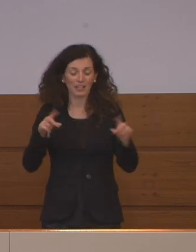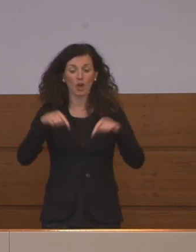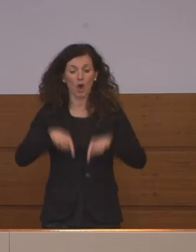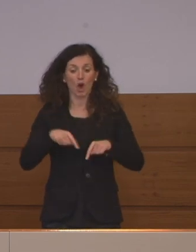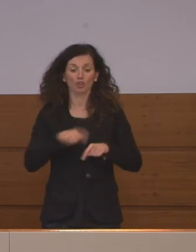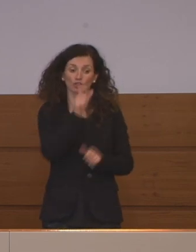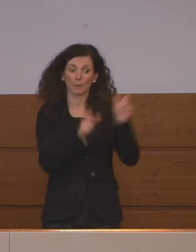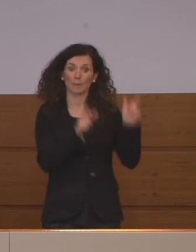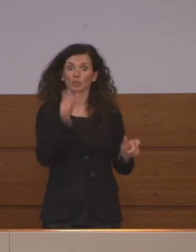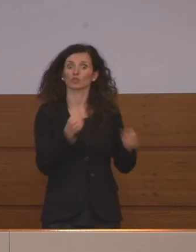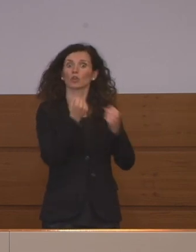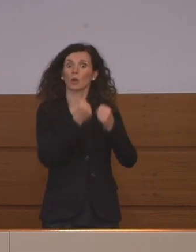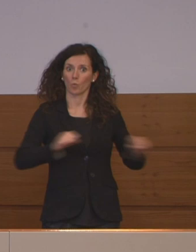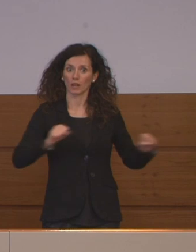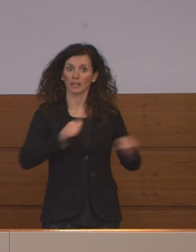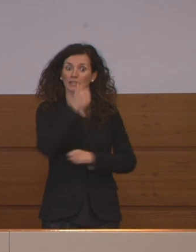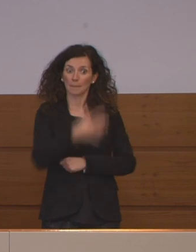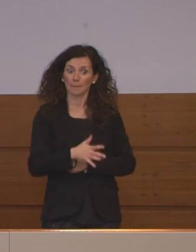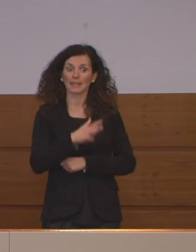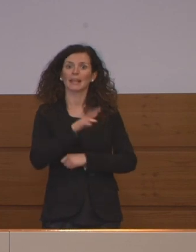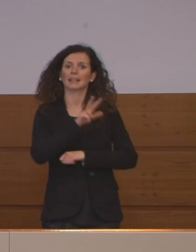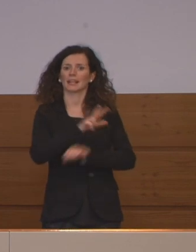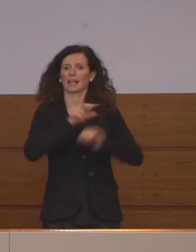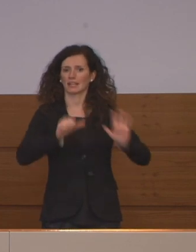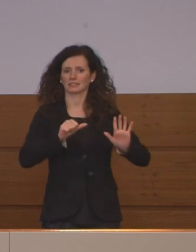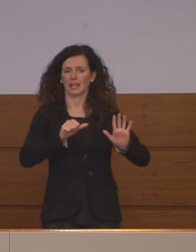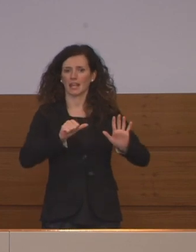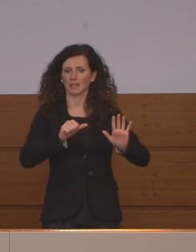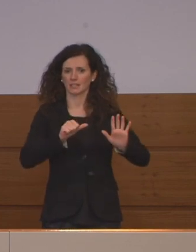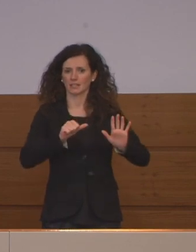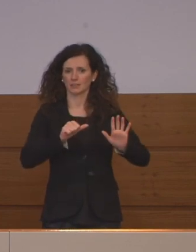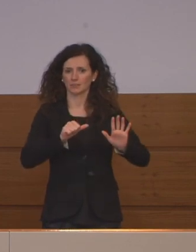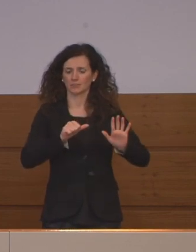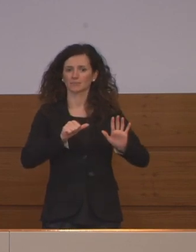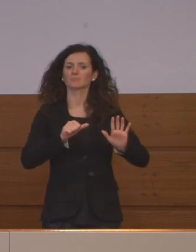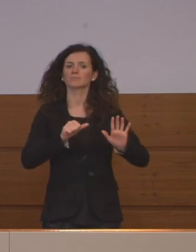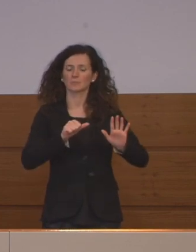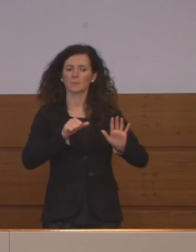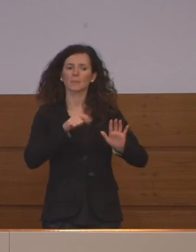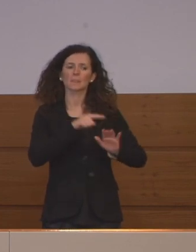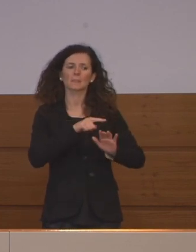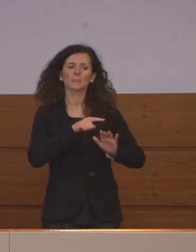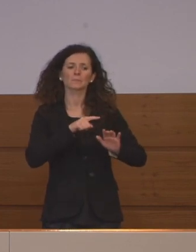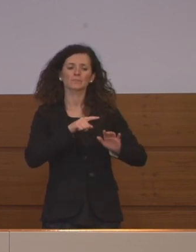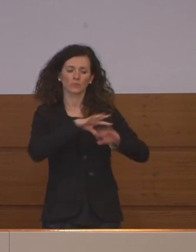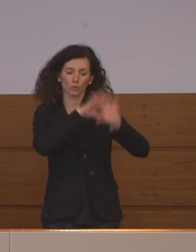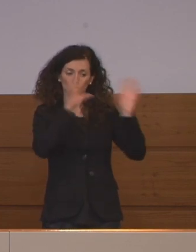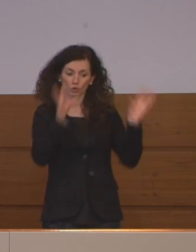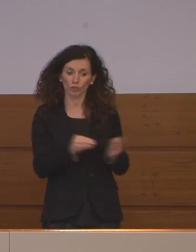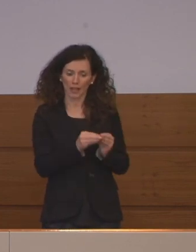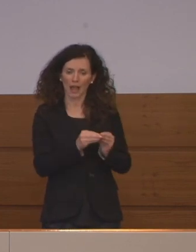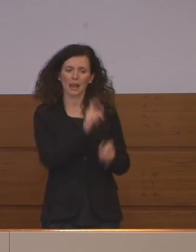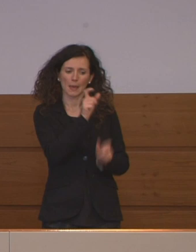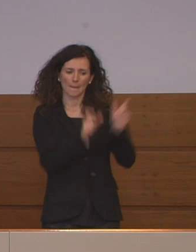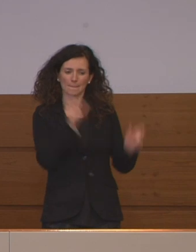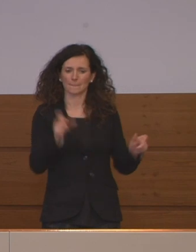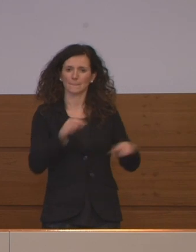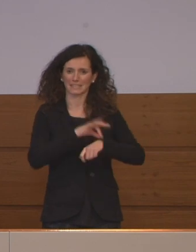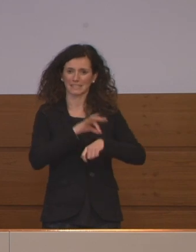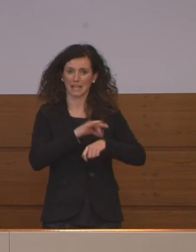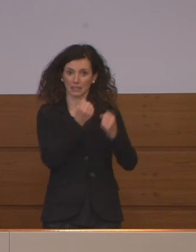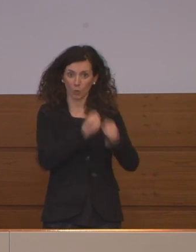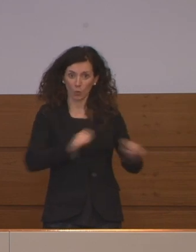guariti sono 1036 che cifra che porta il totale dei pazienti guariti a